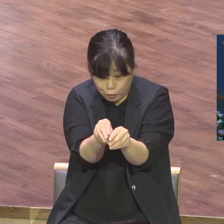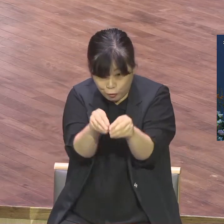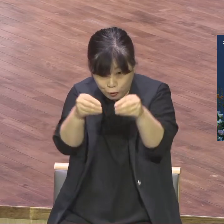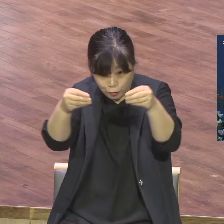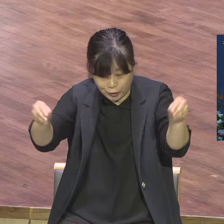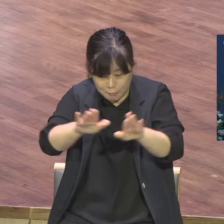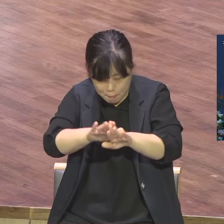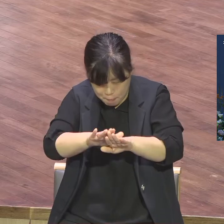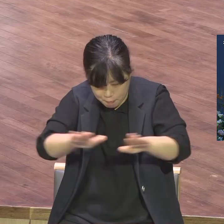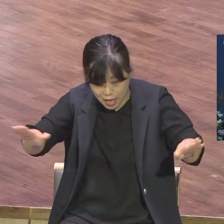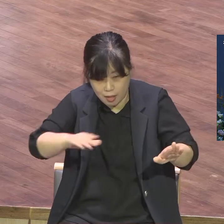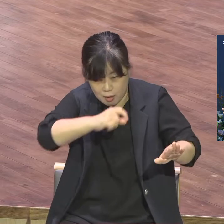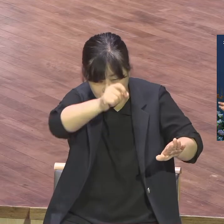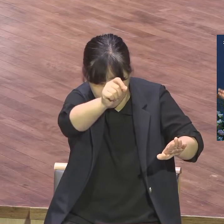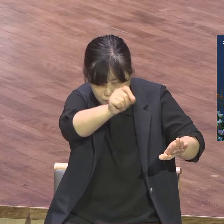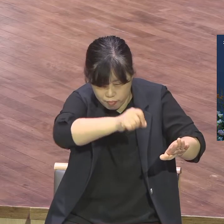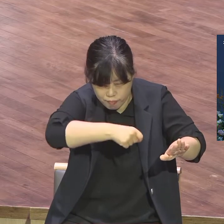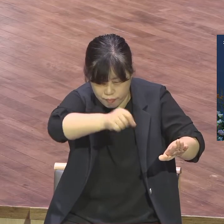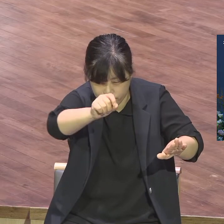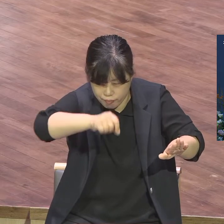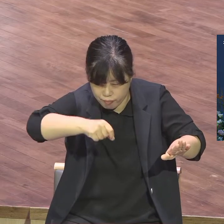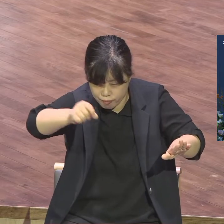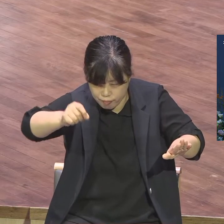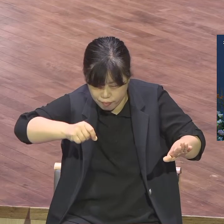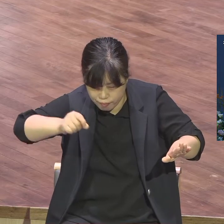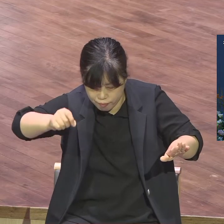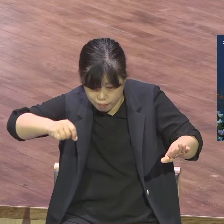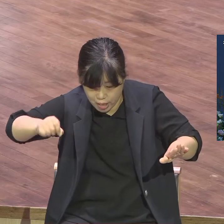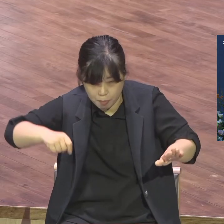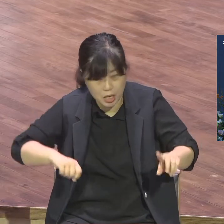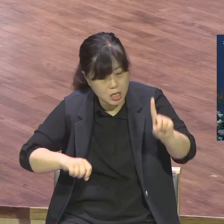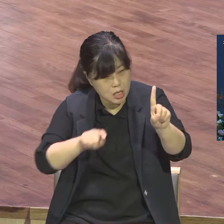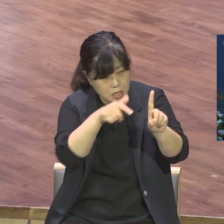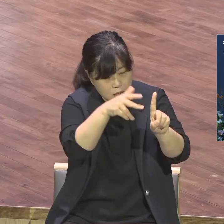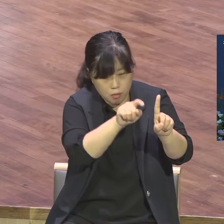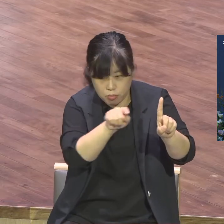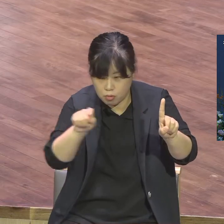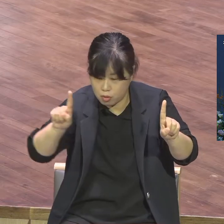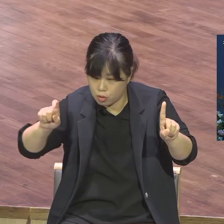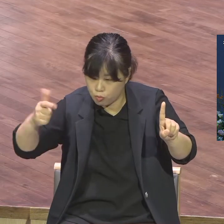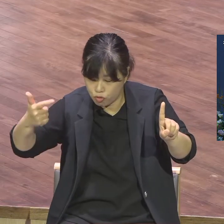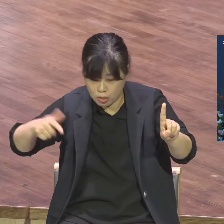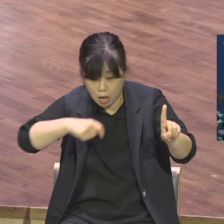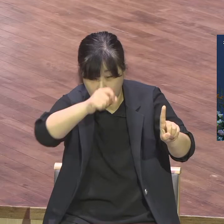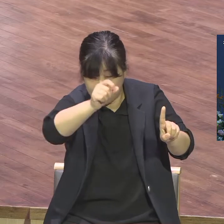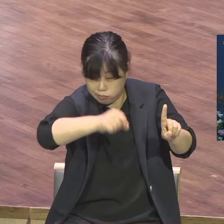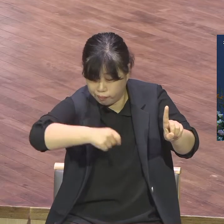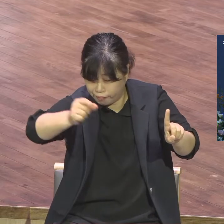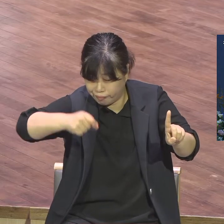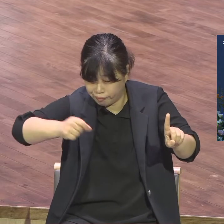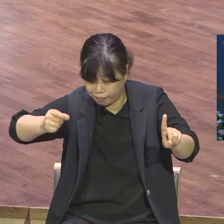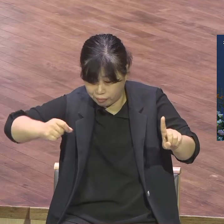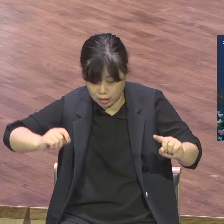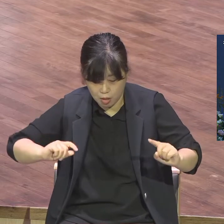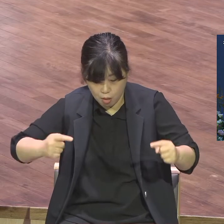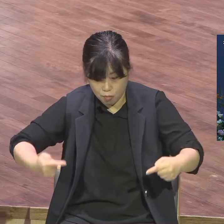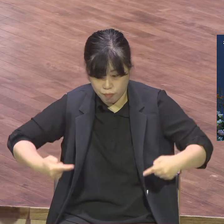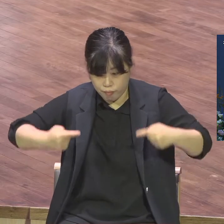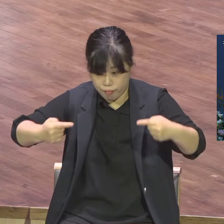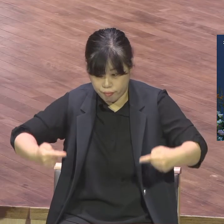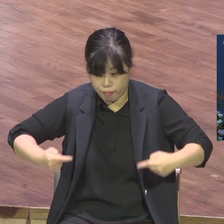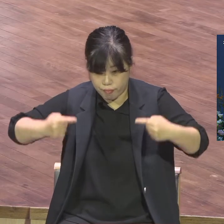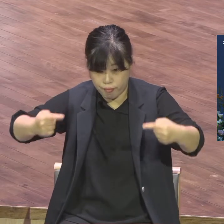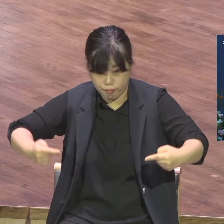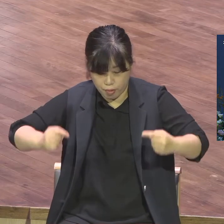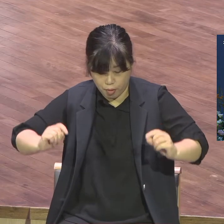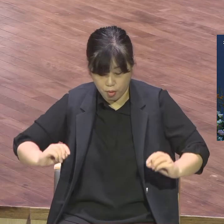그걸 썼으니까 뭐 어마어마하죠. 16장까지 하려고 그러면 뭐 거의 내가 볼 때는 추르기 싫을 정도요.